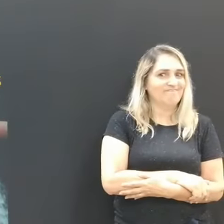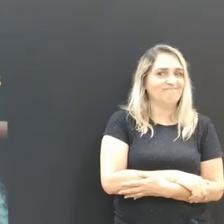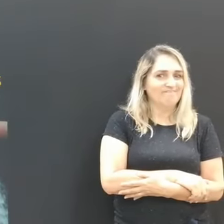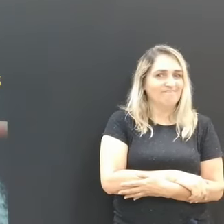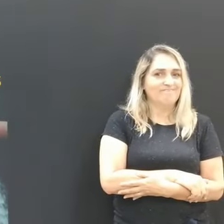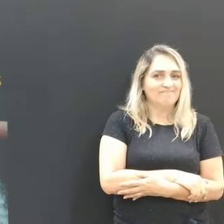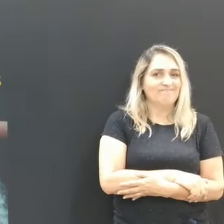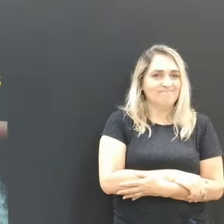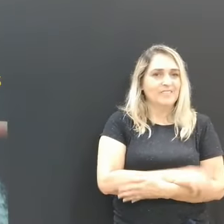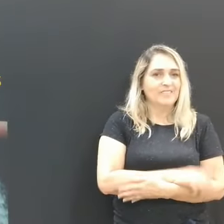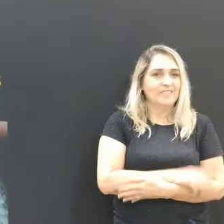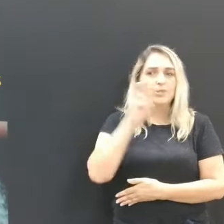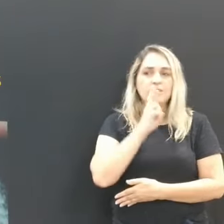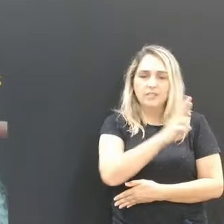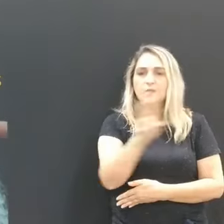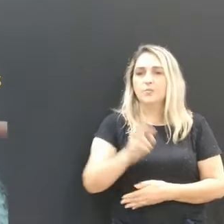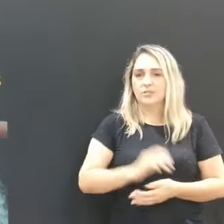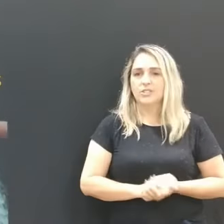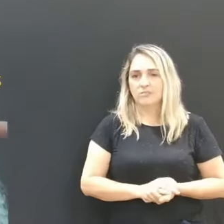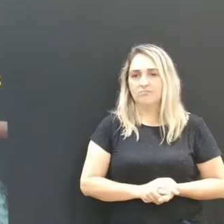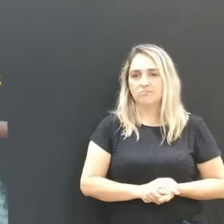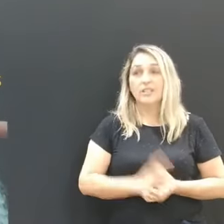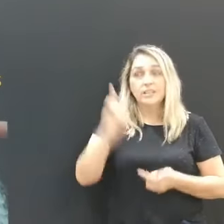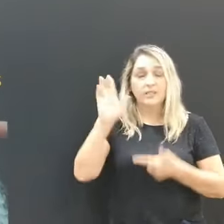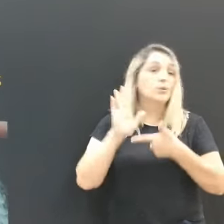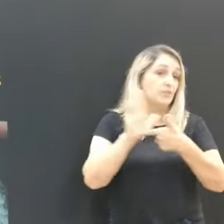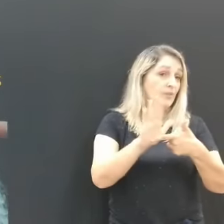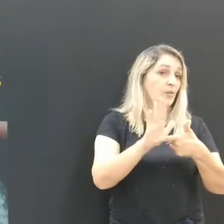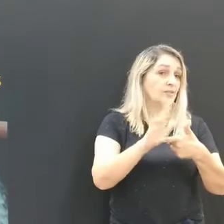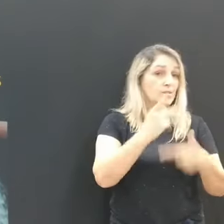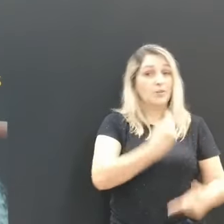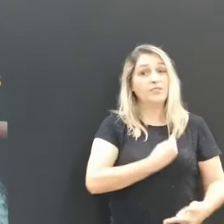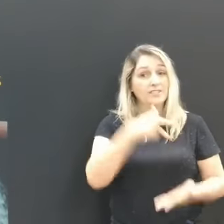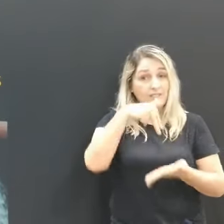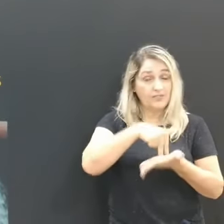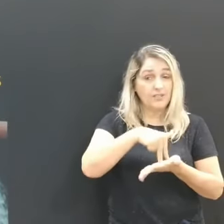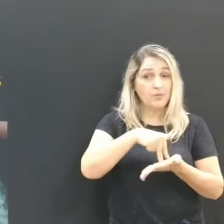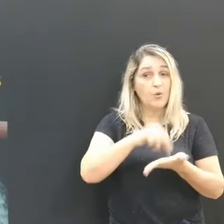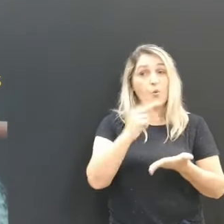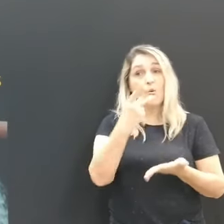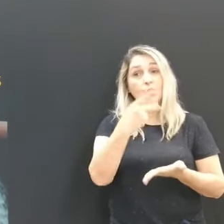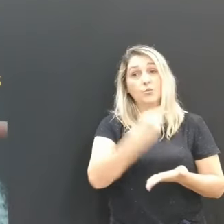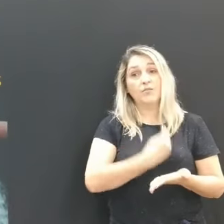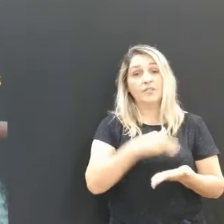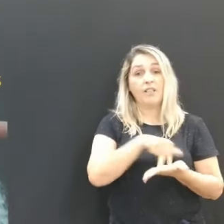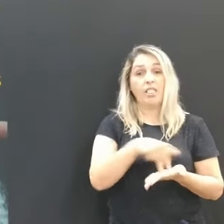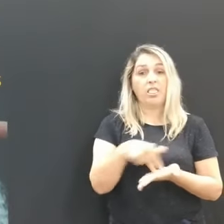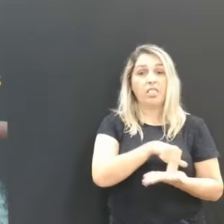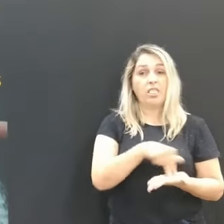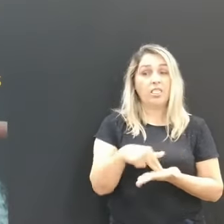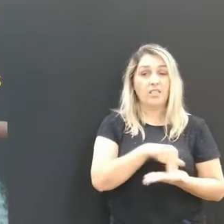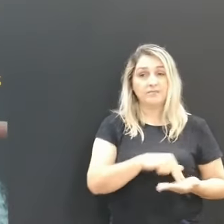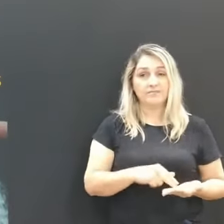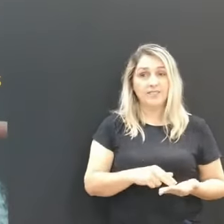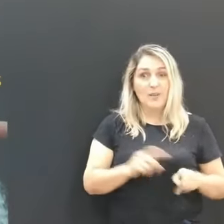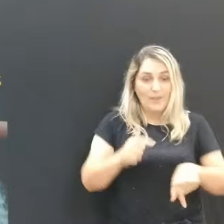tem a resposta certa para você. E o Senhor, Ele está sempre pronto para te responder, para te dar força. Às vezes